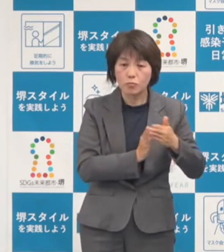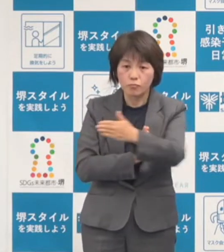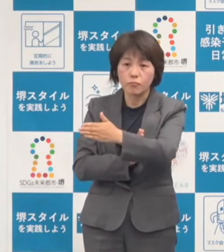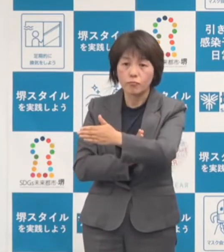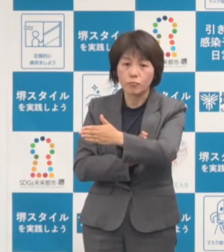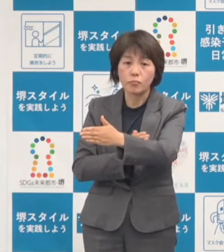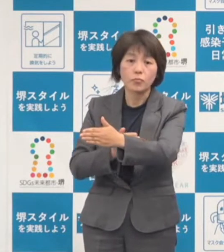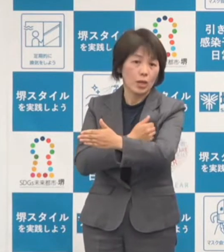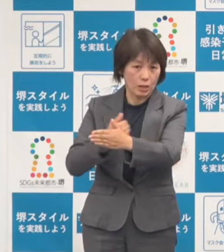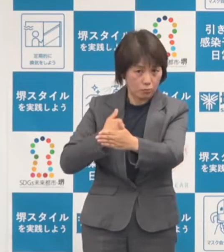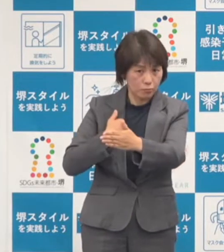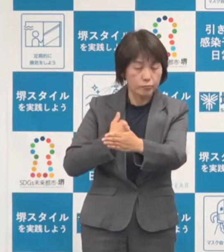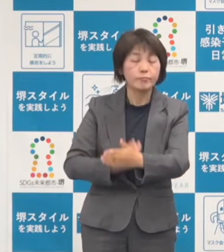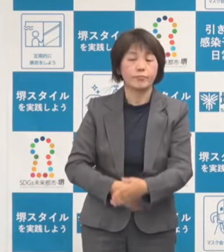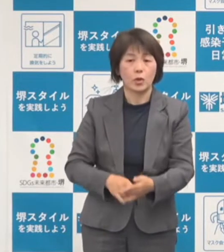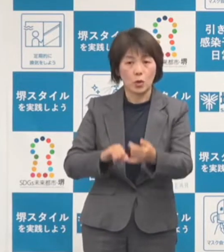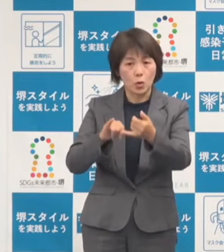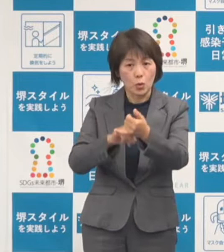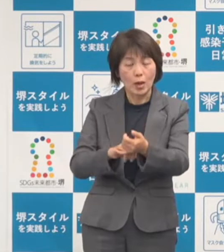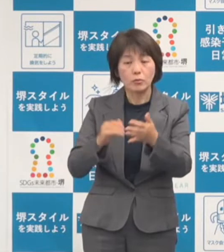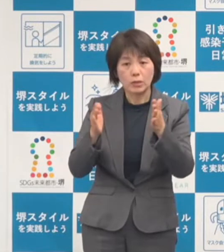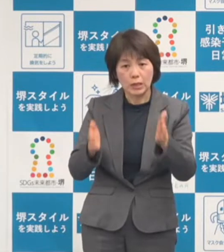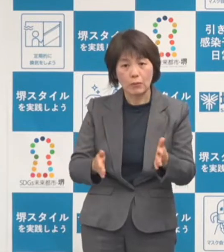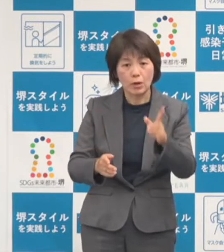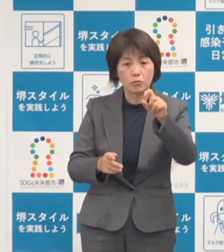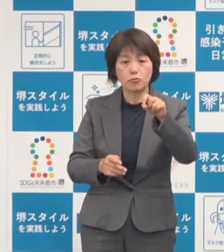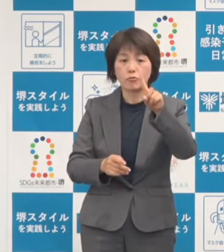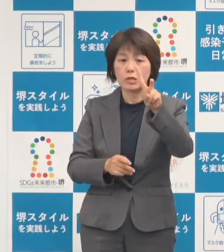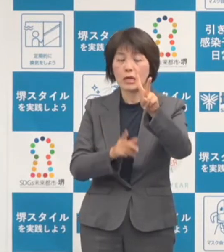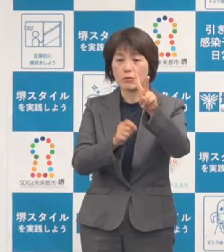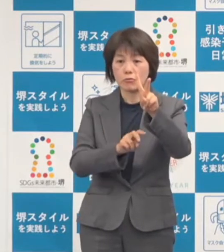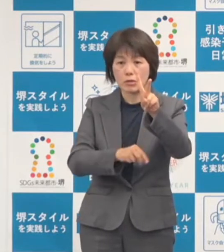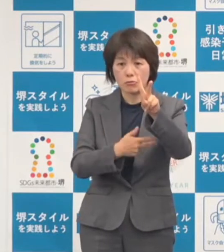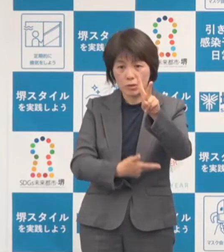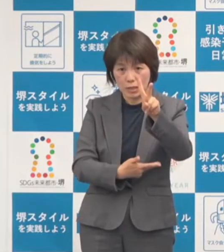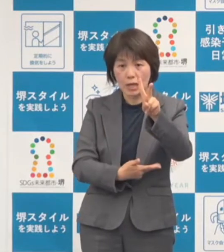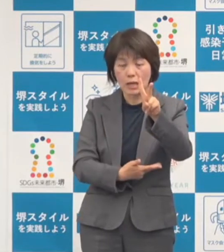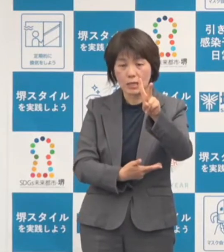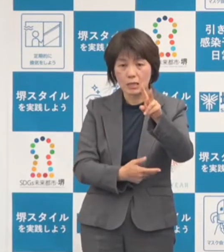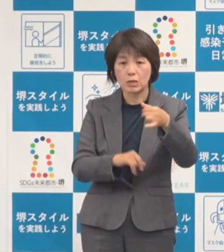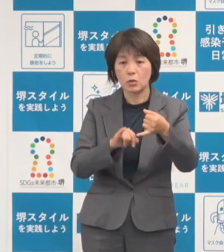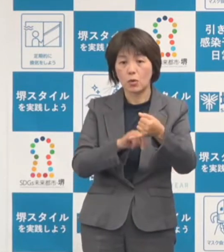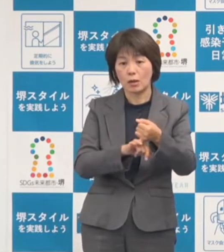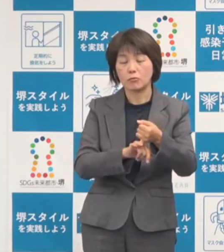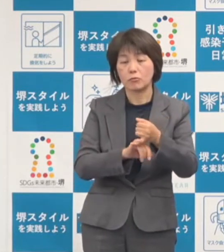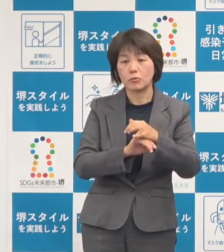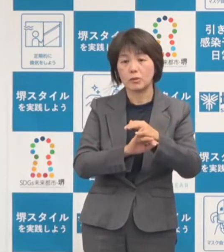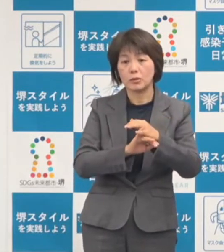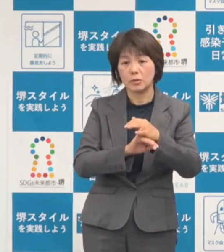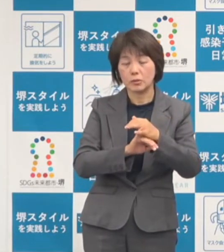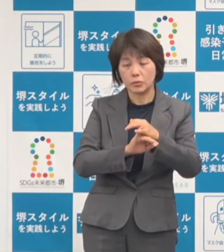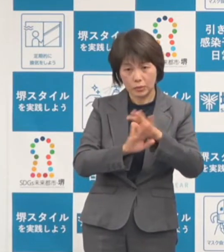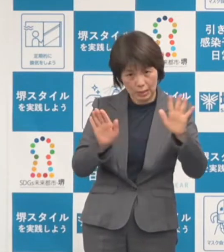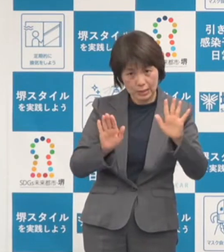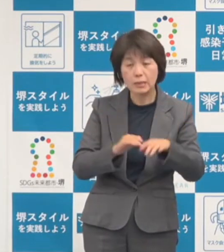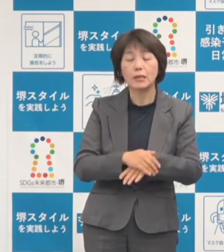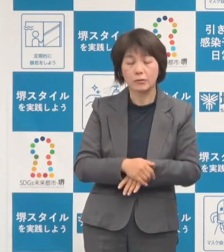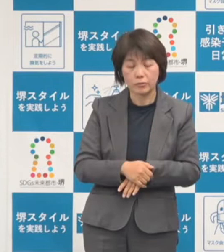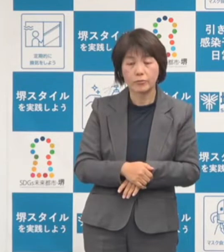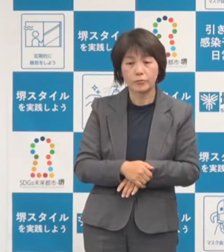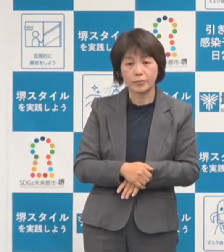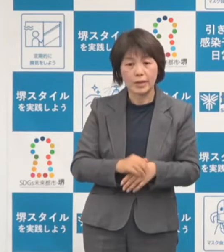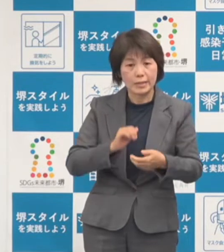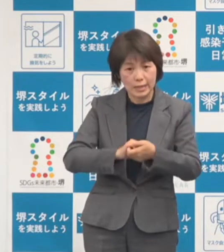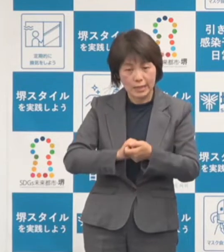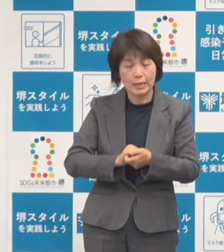予約期間は12月27日、予約開始ですね。予約開始は 12月27日からとなっておりますので、ぜ